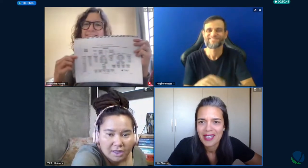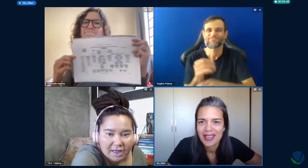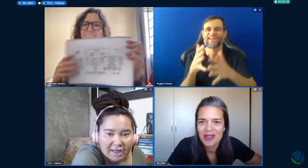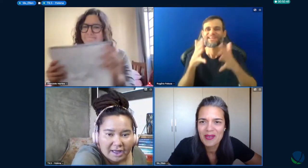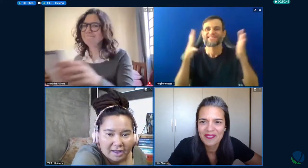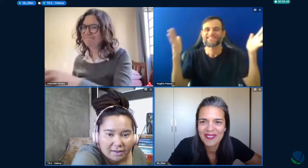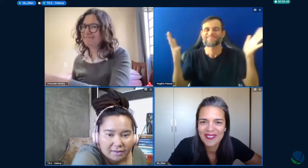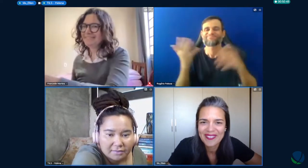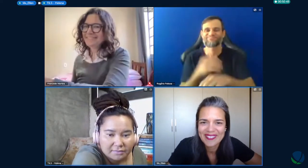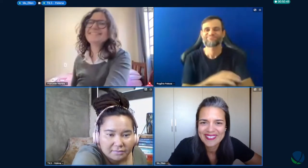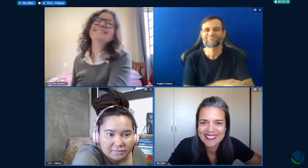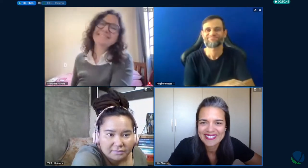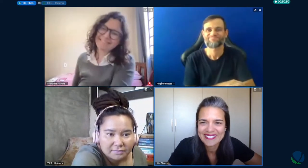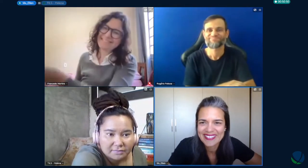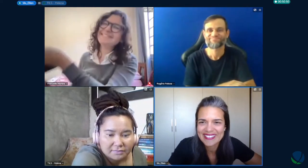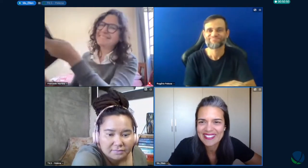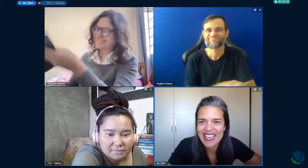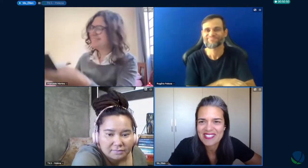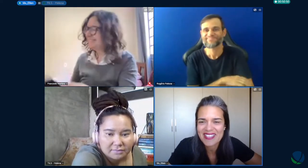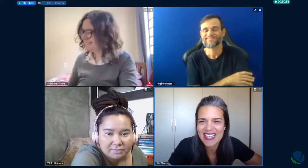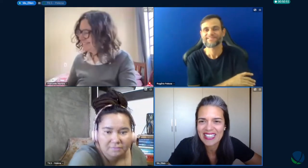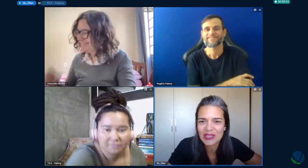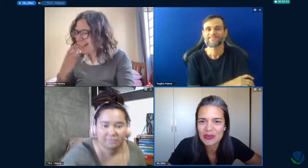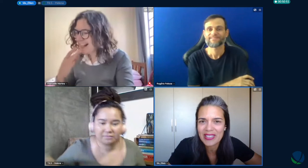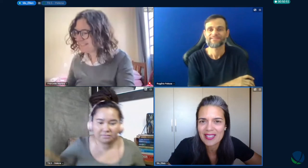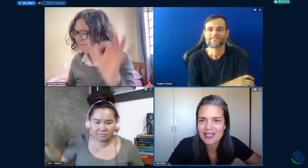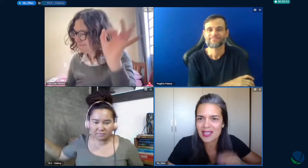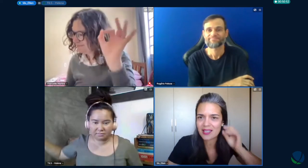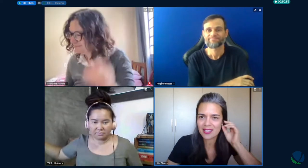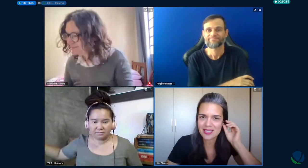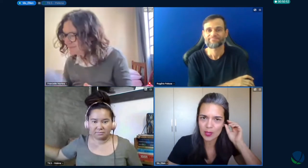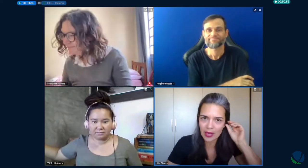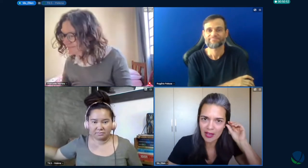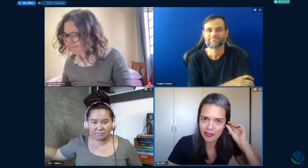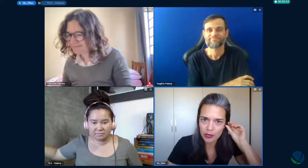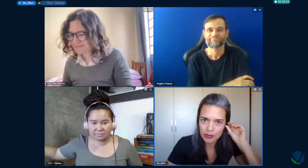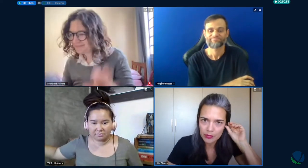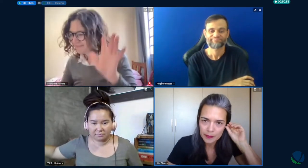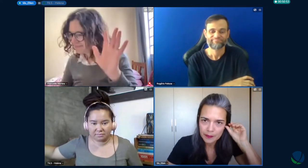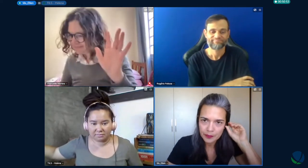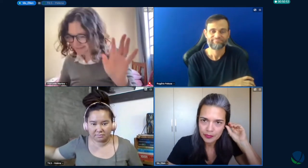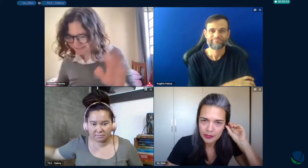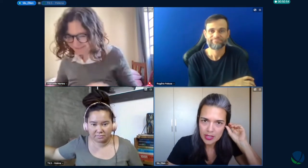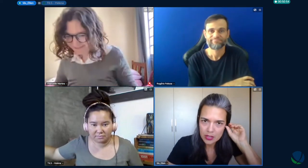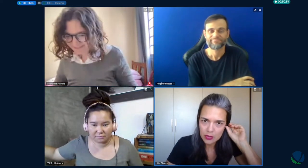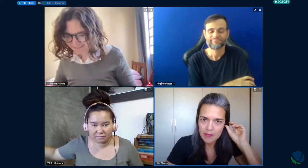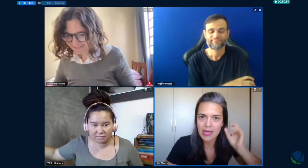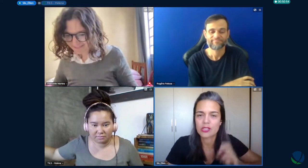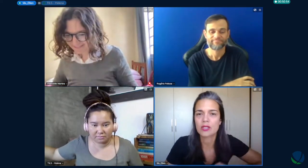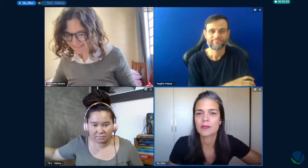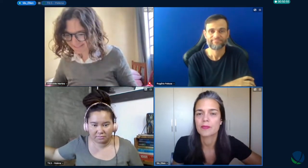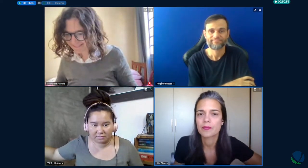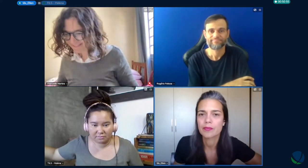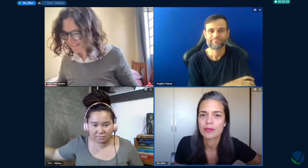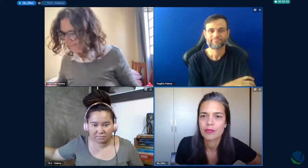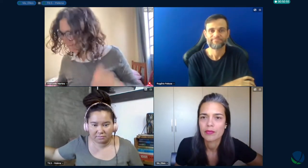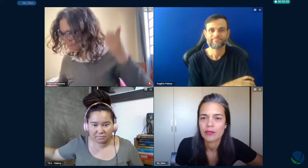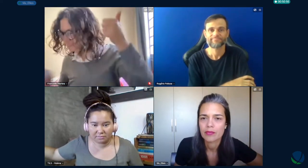Eu achei um pouco difícil, né, de fazer a leitura desse seu gráfico, dessa sua